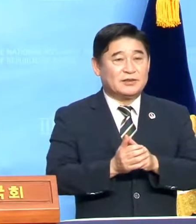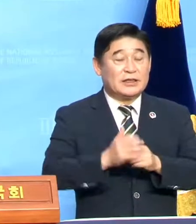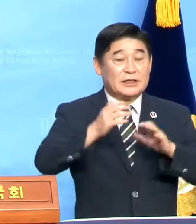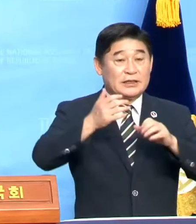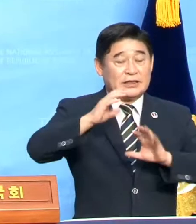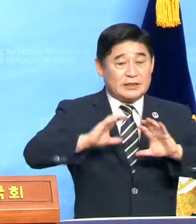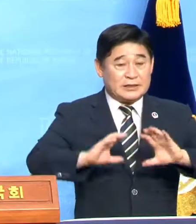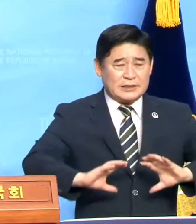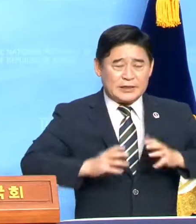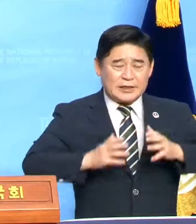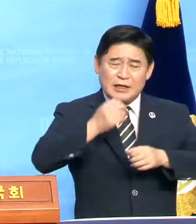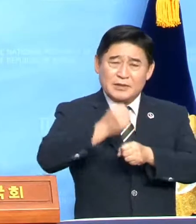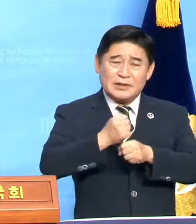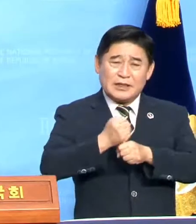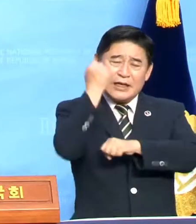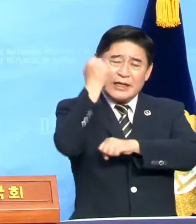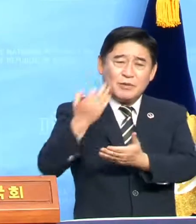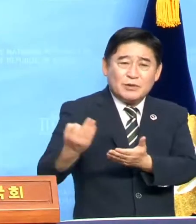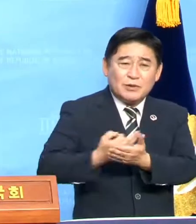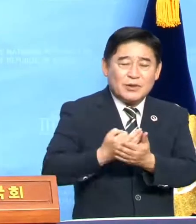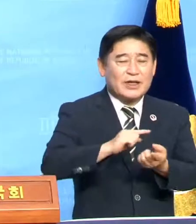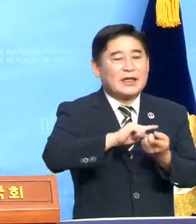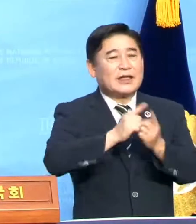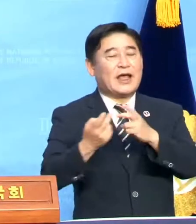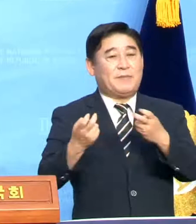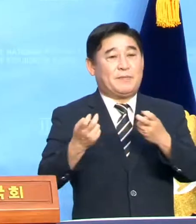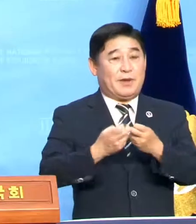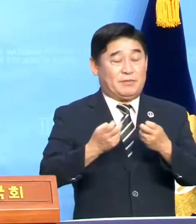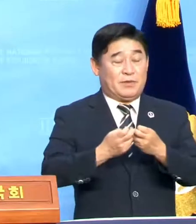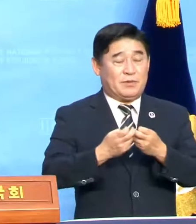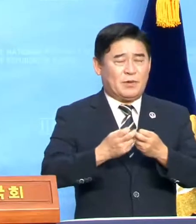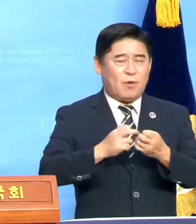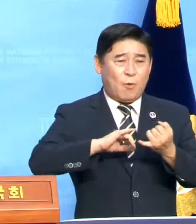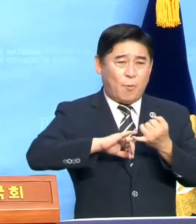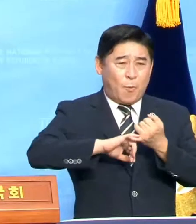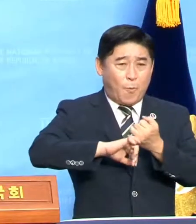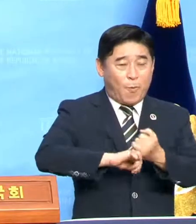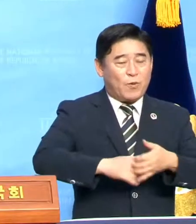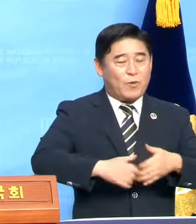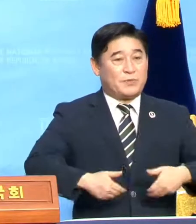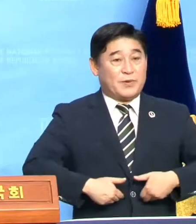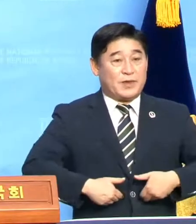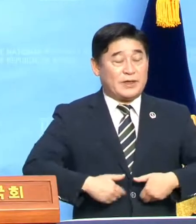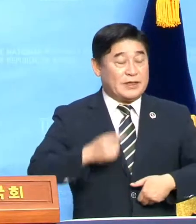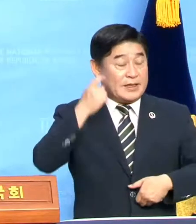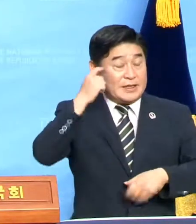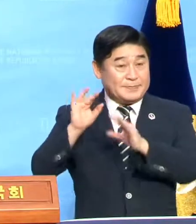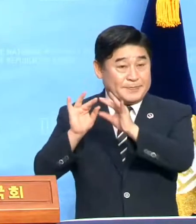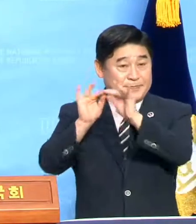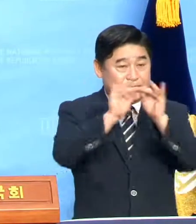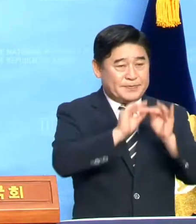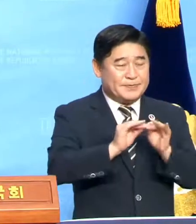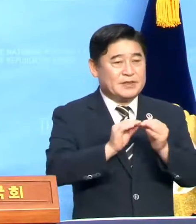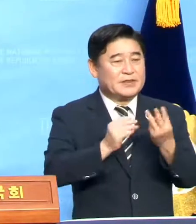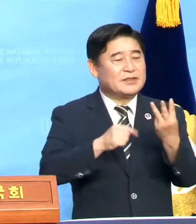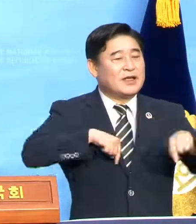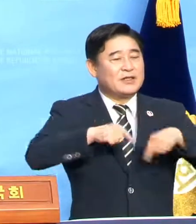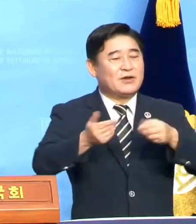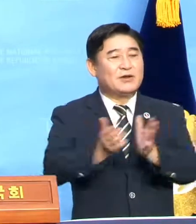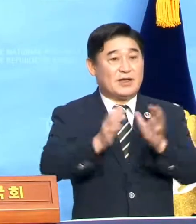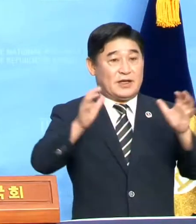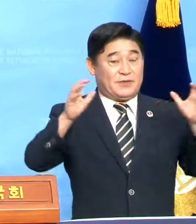만드는데 기본소득 이라는 대안이 절대적으로 필요하다는 공통 인식으로 새 정당이 모이게